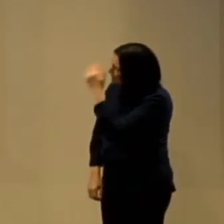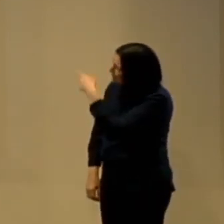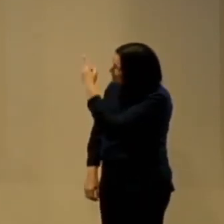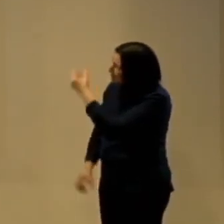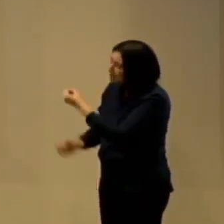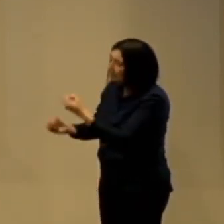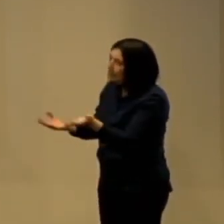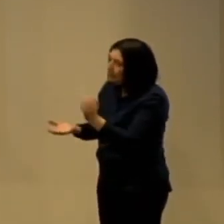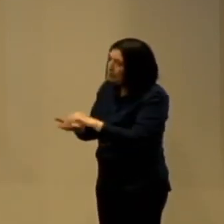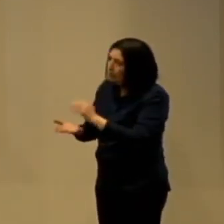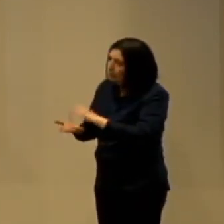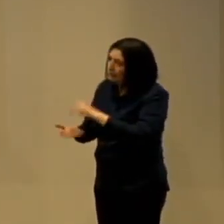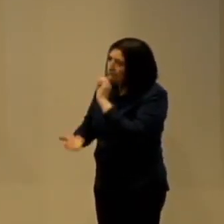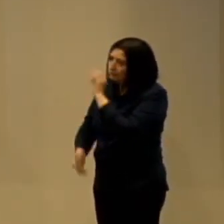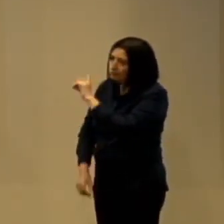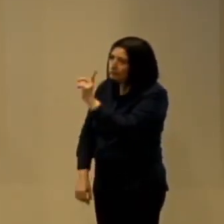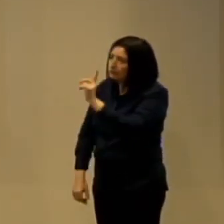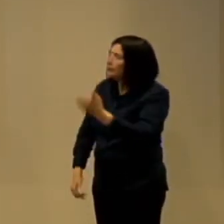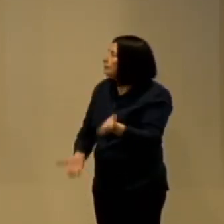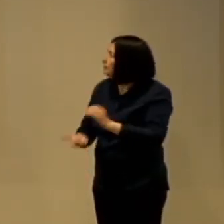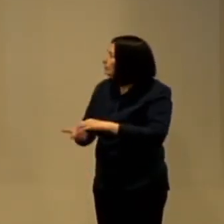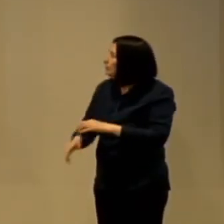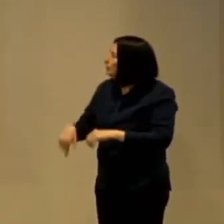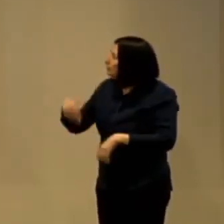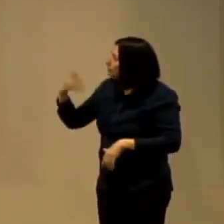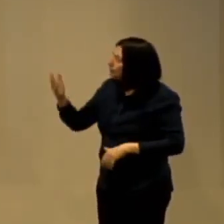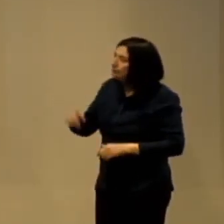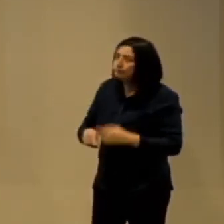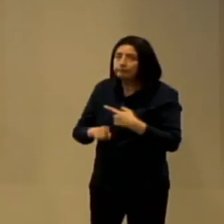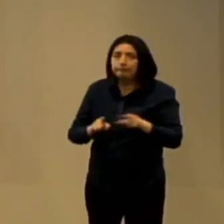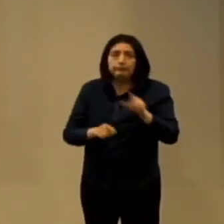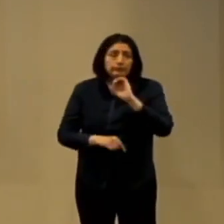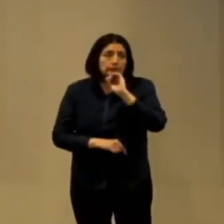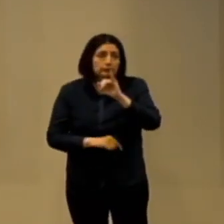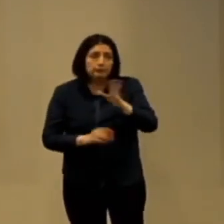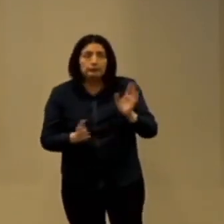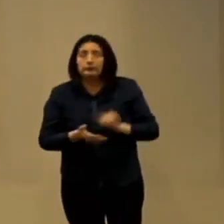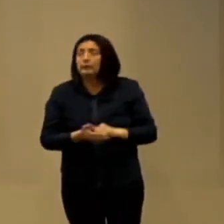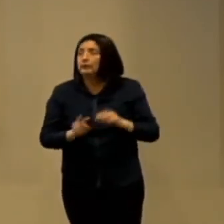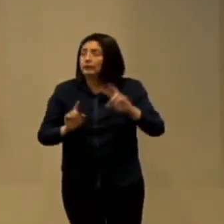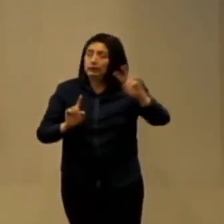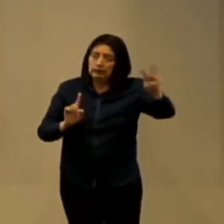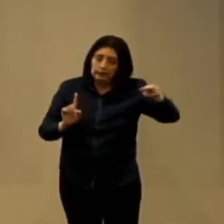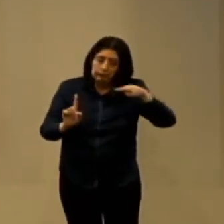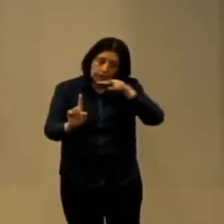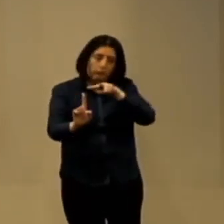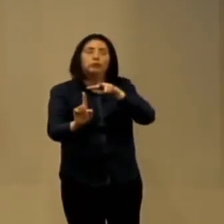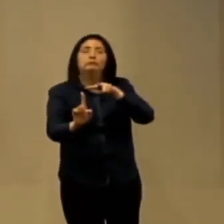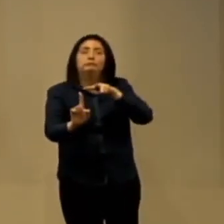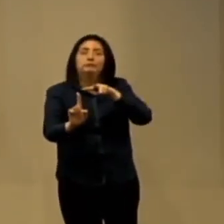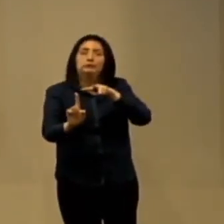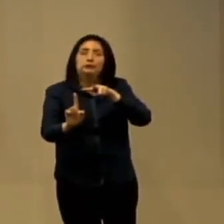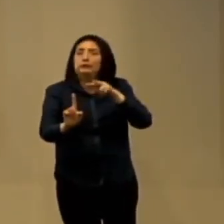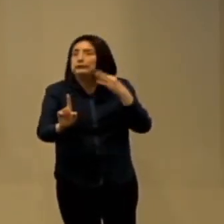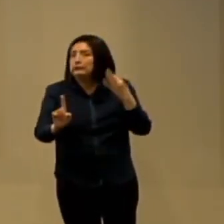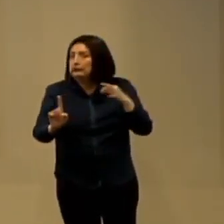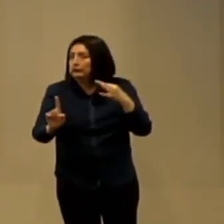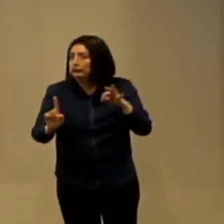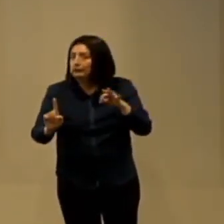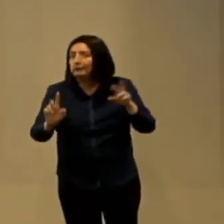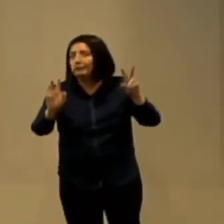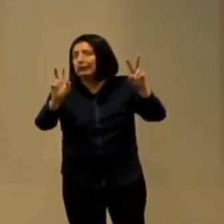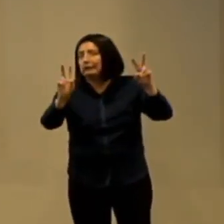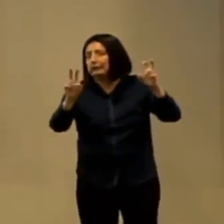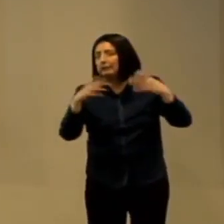cifras, no voy a redundar más, pero sí decirles que el enfoque es este. Siempre hemos estado en